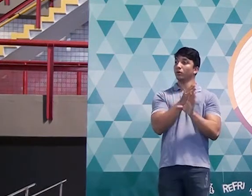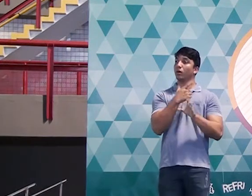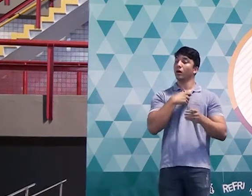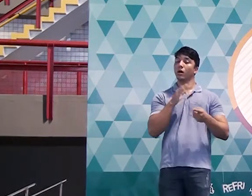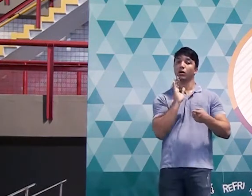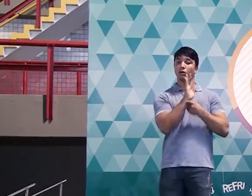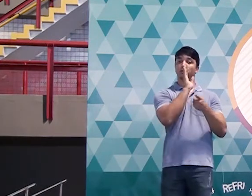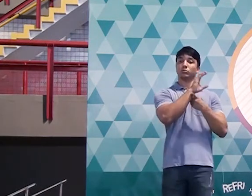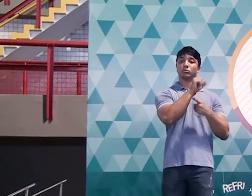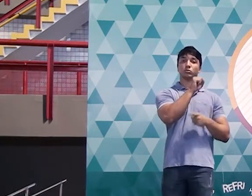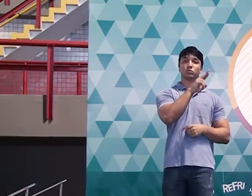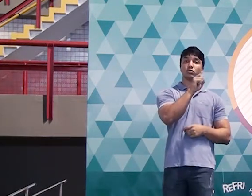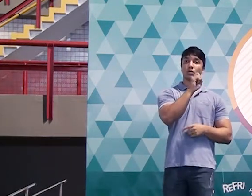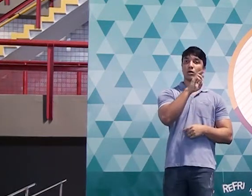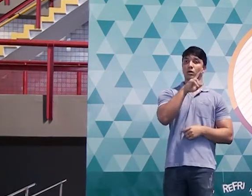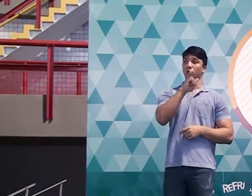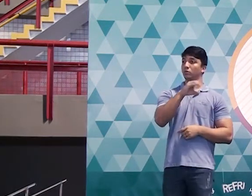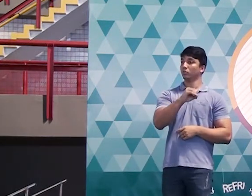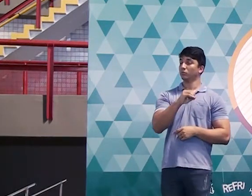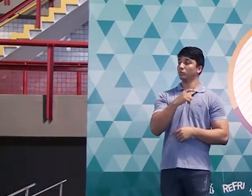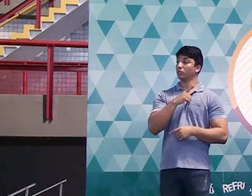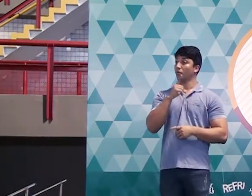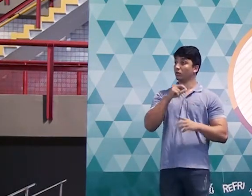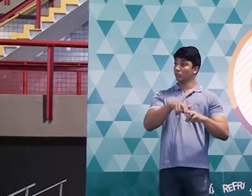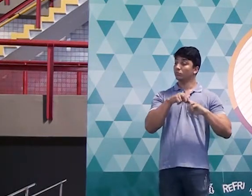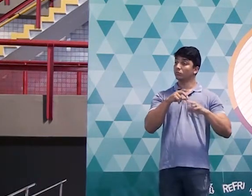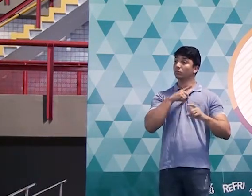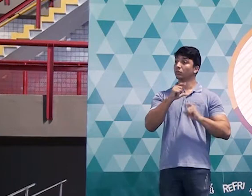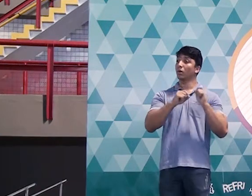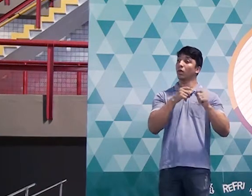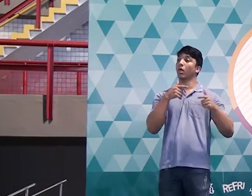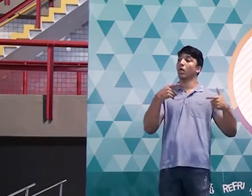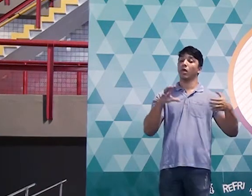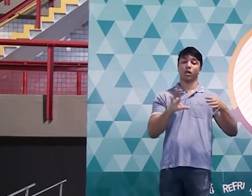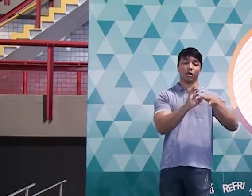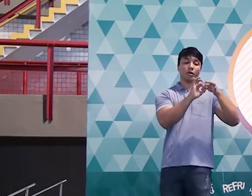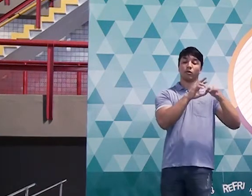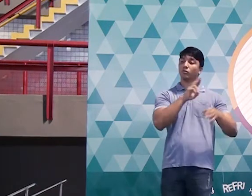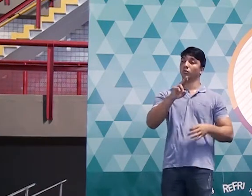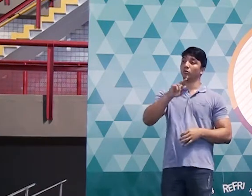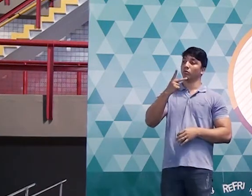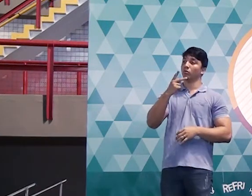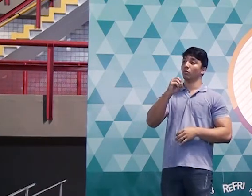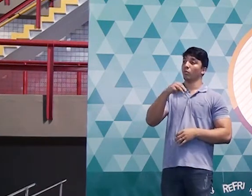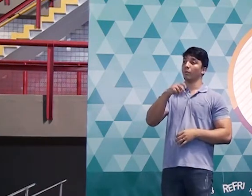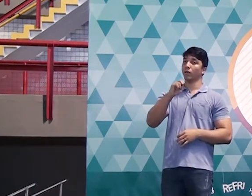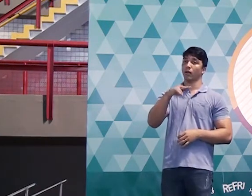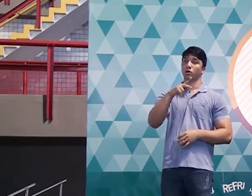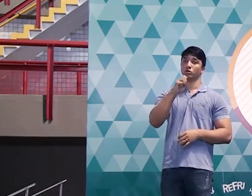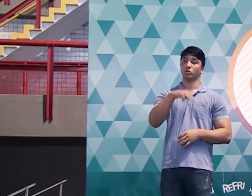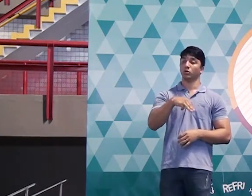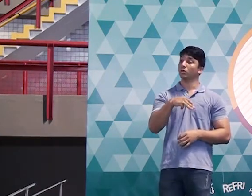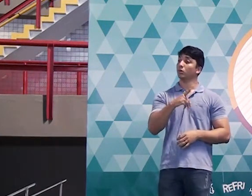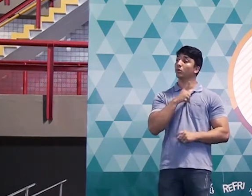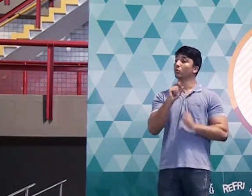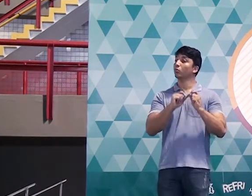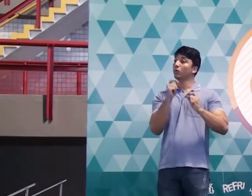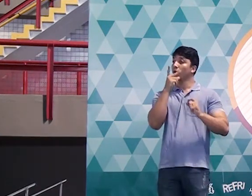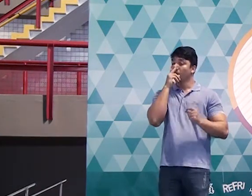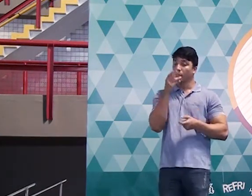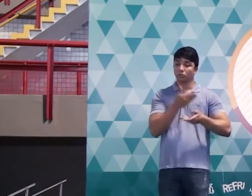seu suzerano, tá? Essa relação a gente chama de homenagem. É uma relação